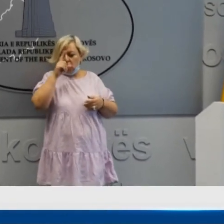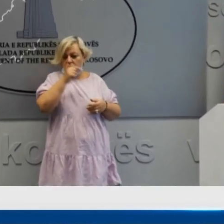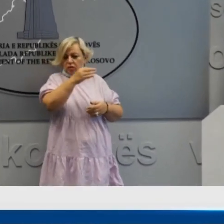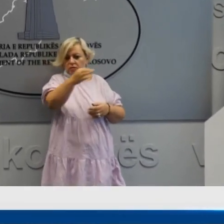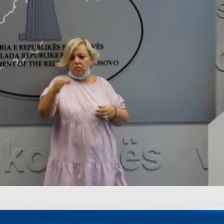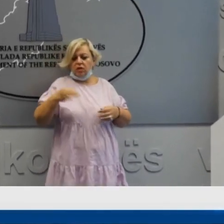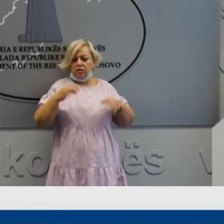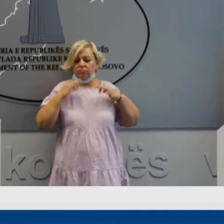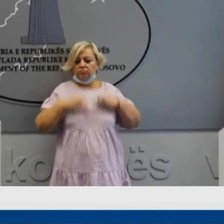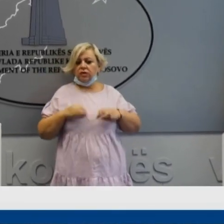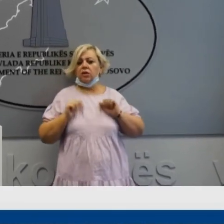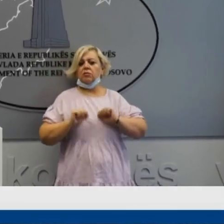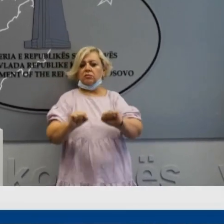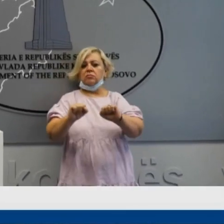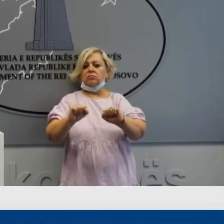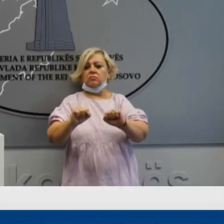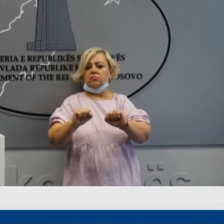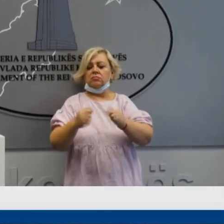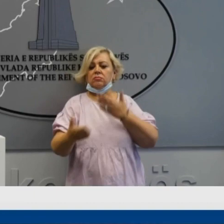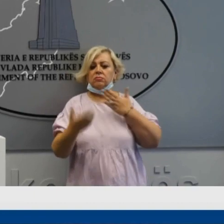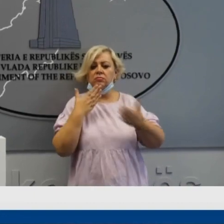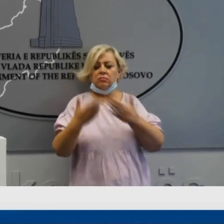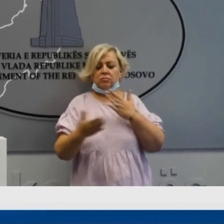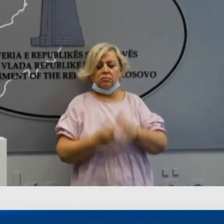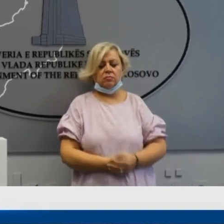komunave, cilët kanë refuzuar të marrin pjesë në takim?